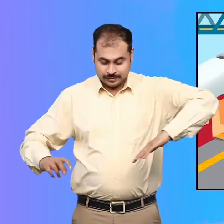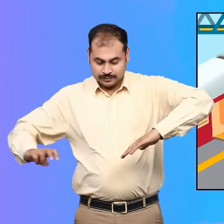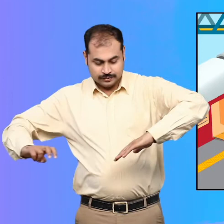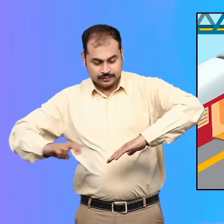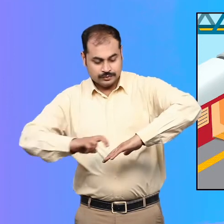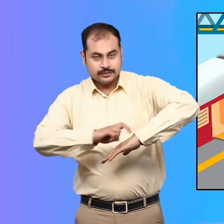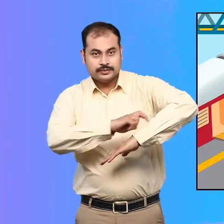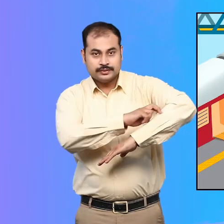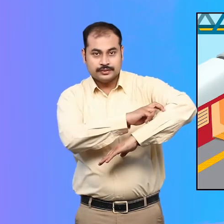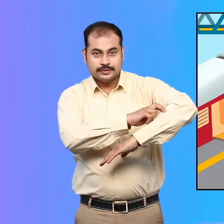बल रैंप